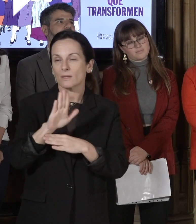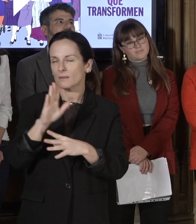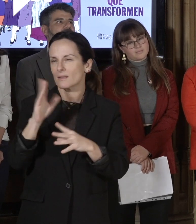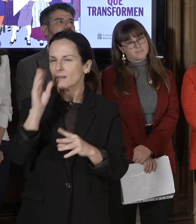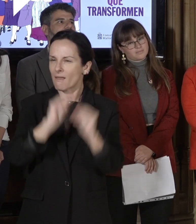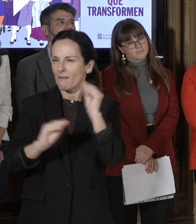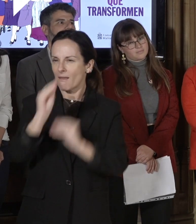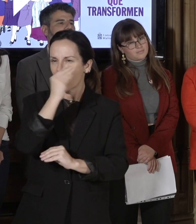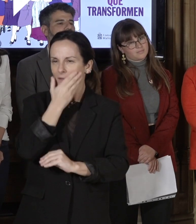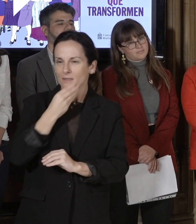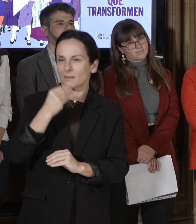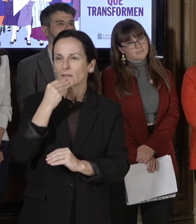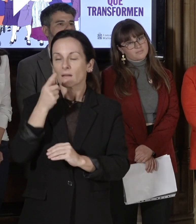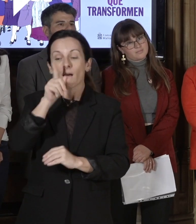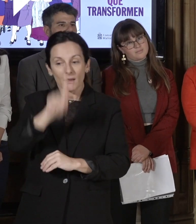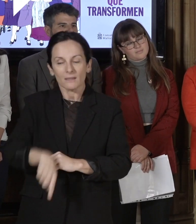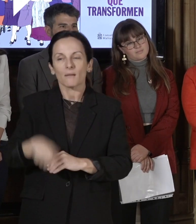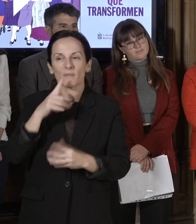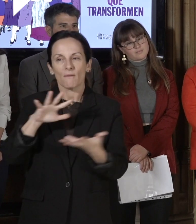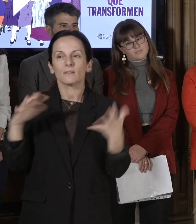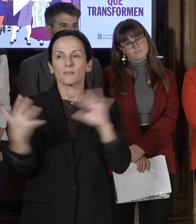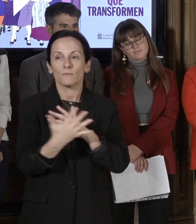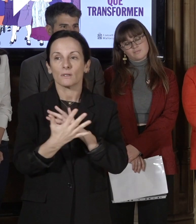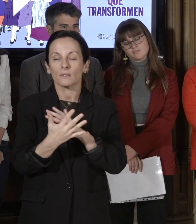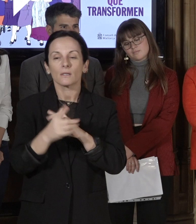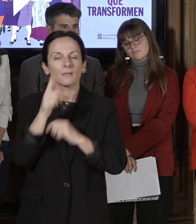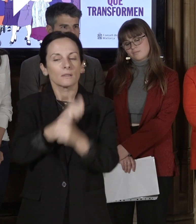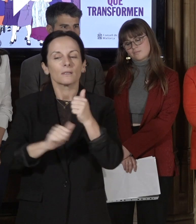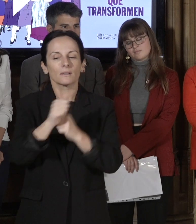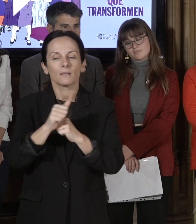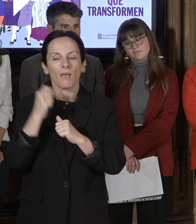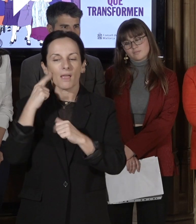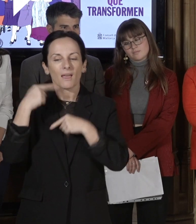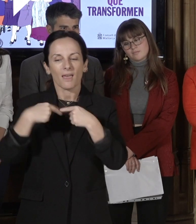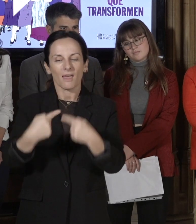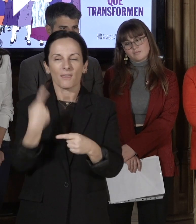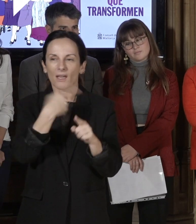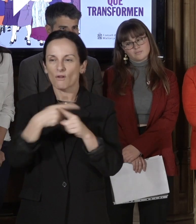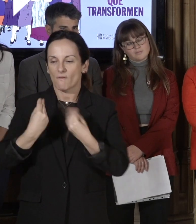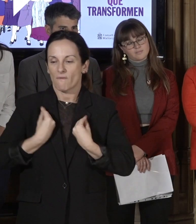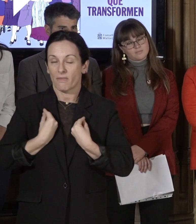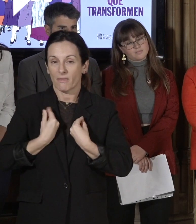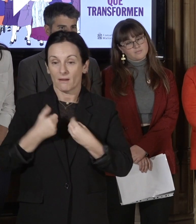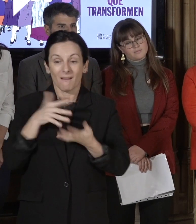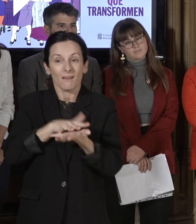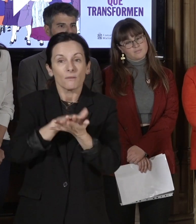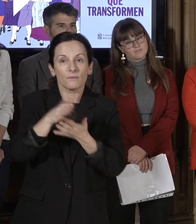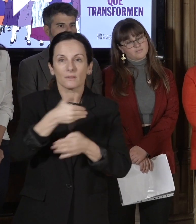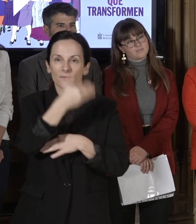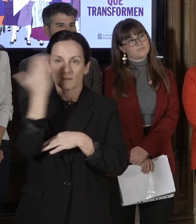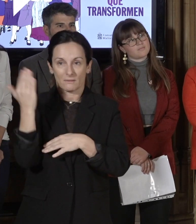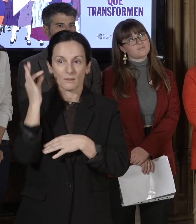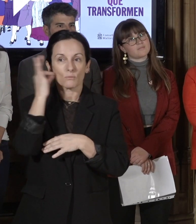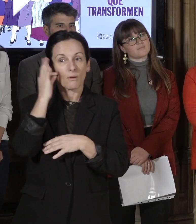performatives que posen en el centre la quotidianitat i posen a l'abast de tothom que els passa a aquelles que massa